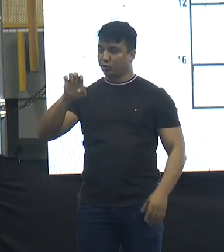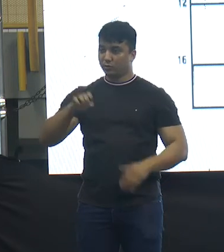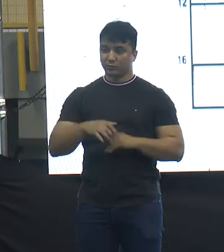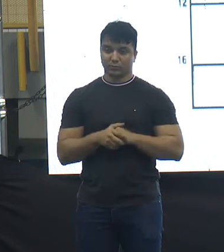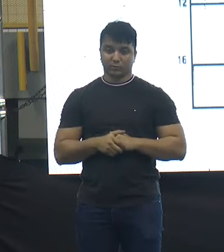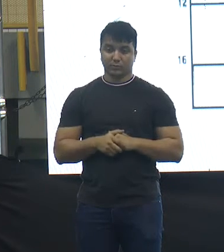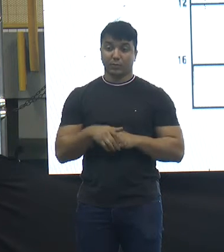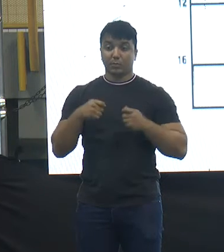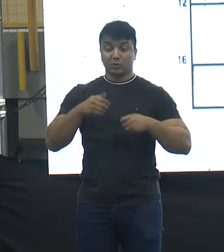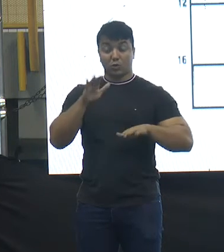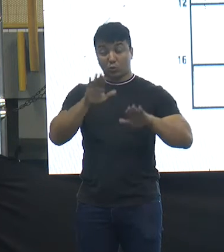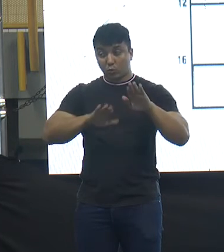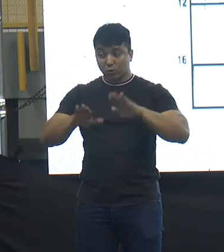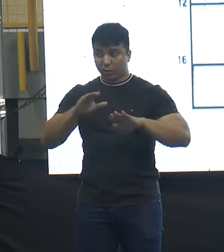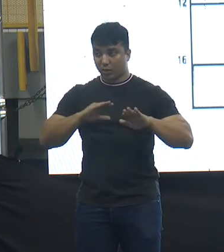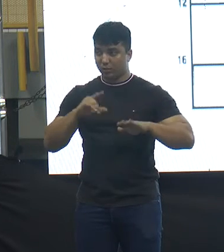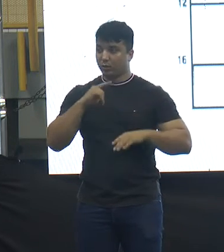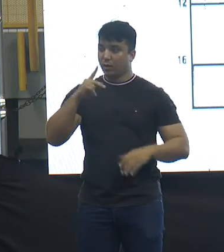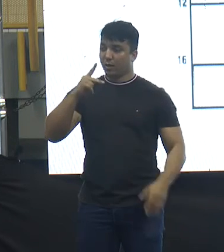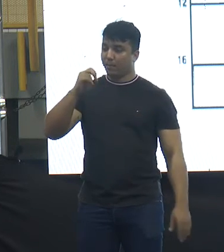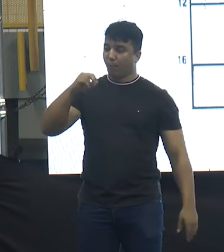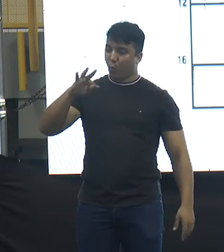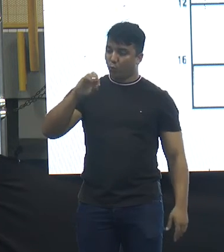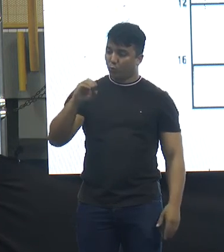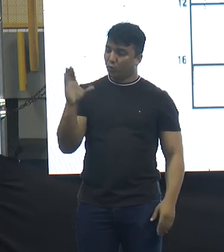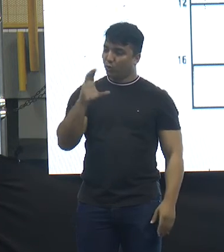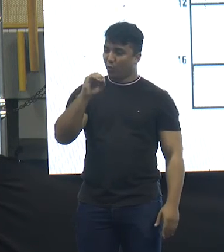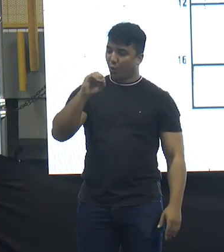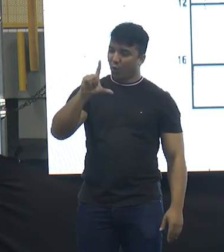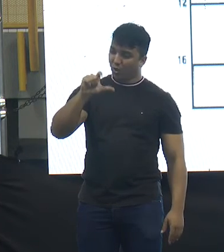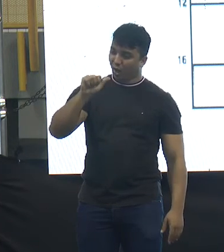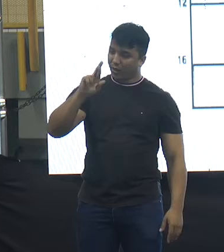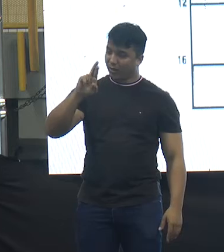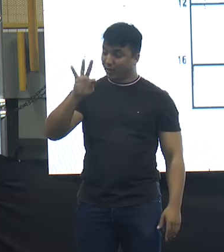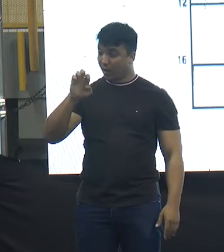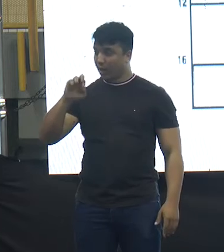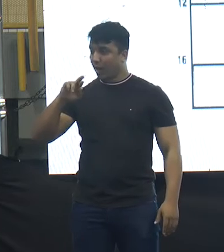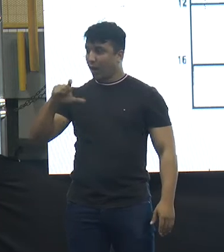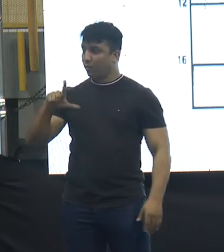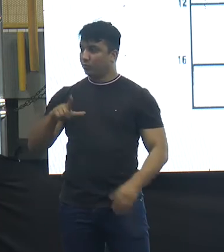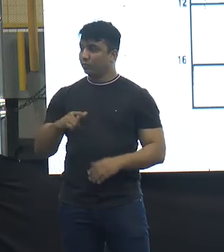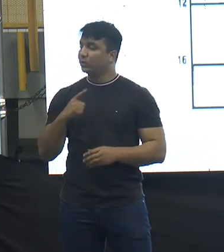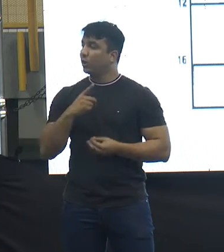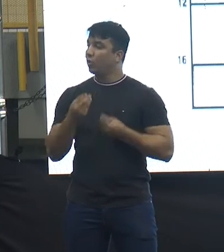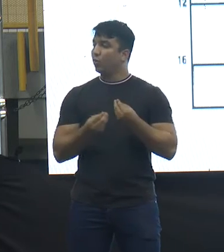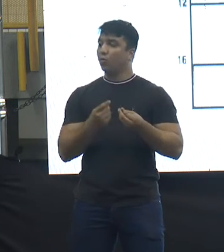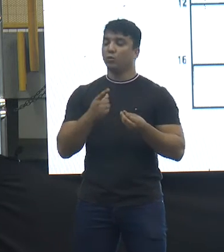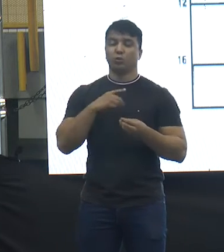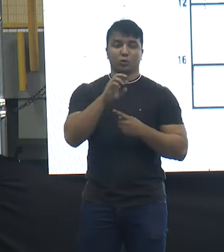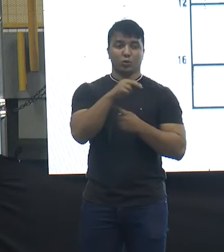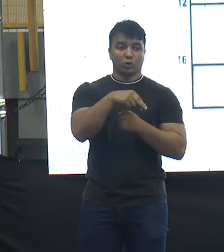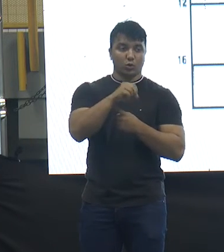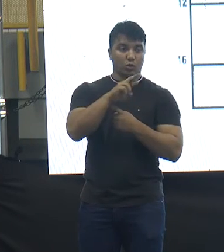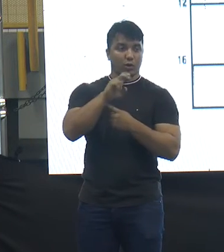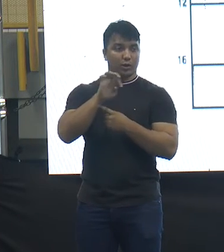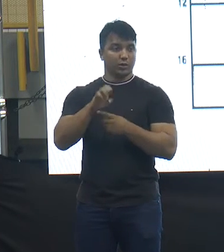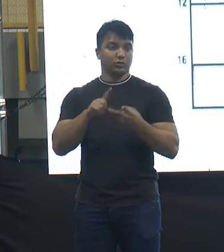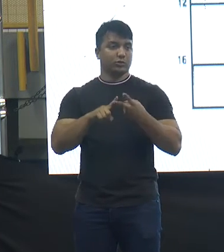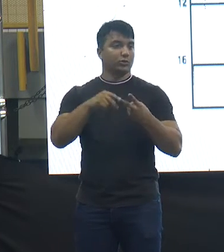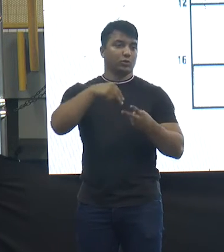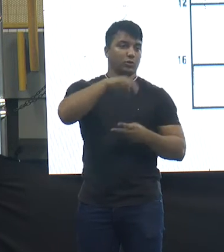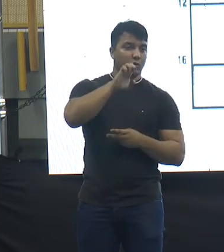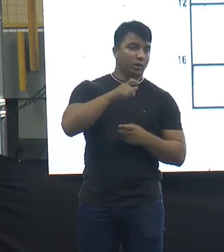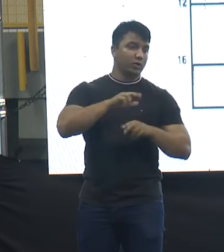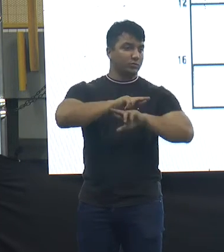cuidado, ponto colateral cai dessa forma. Ele poderia dizer, a cidade de Fortaleza está posicionada no noroeste, no sudoeste, no